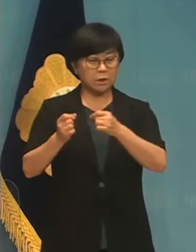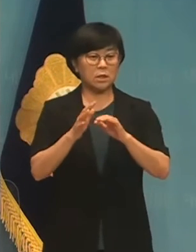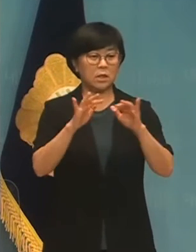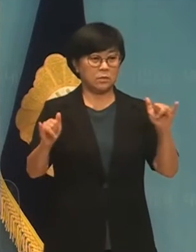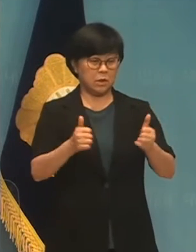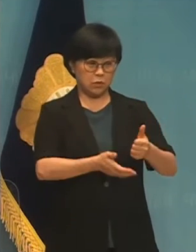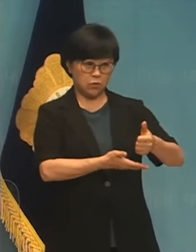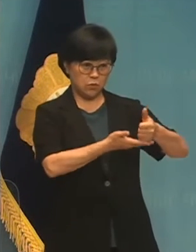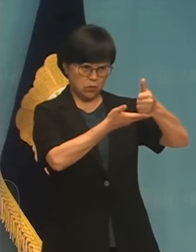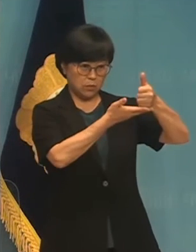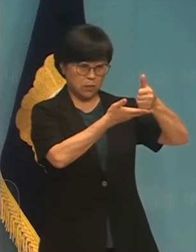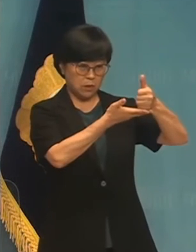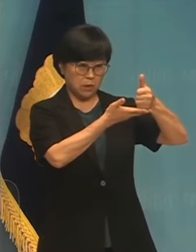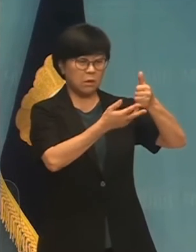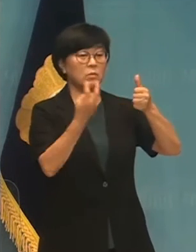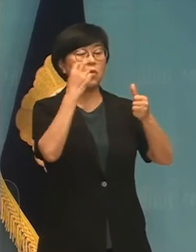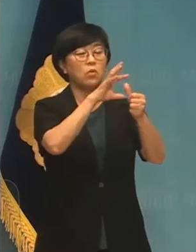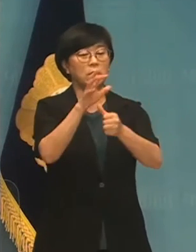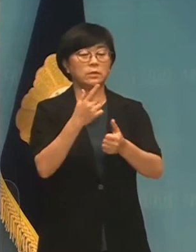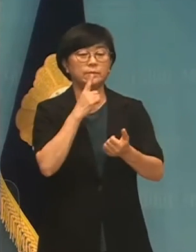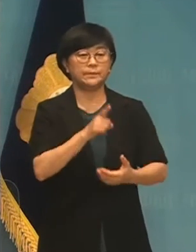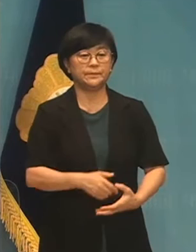사람들의 존엄을 지키는 일입니다.